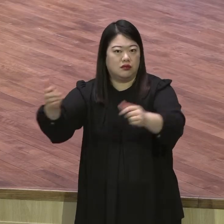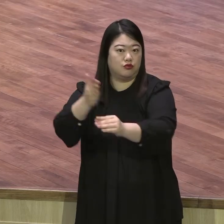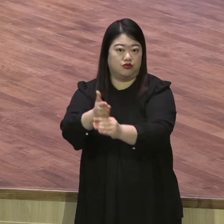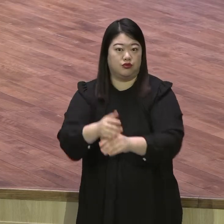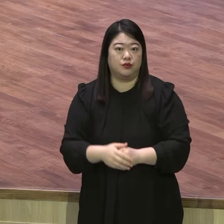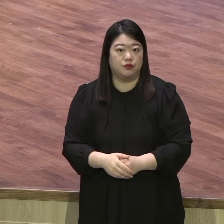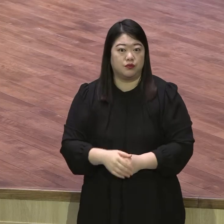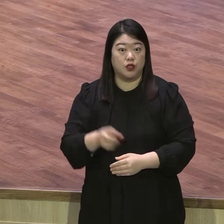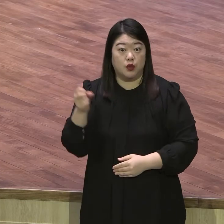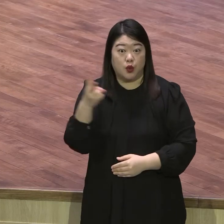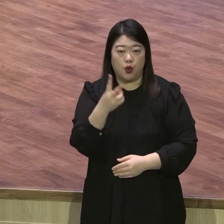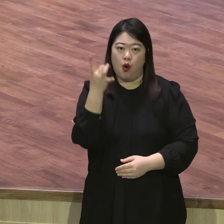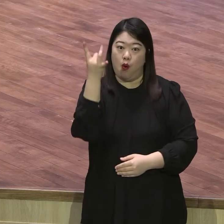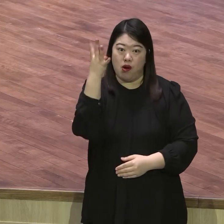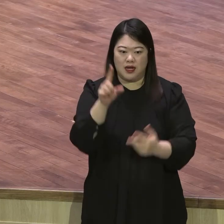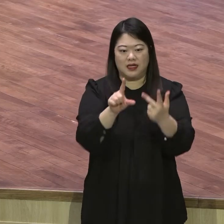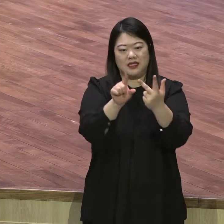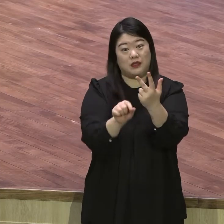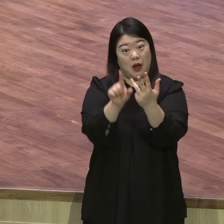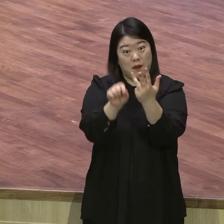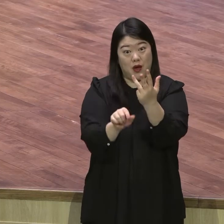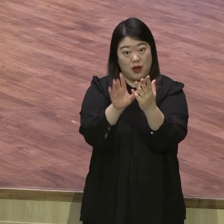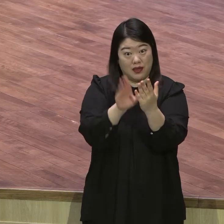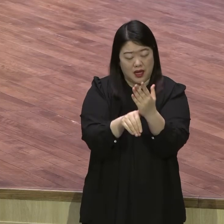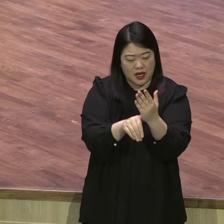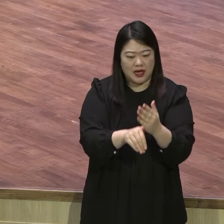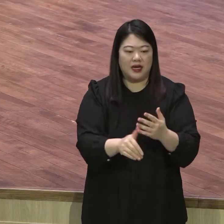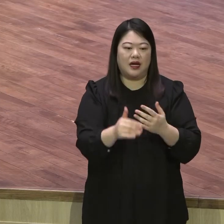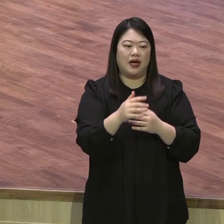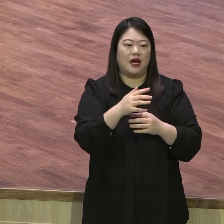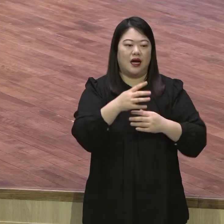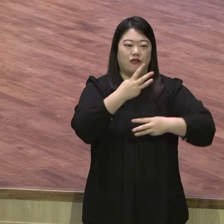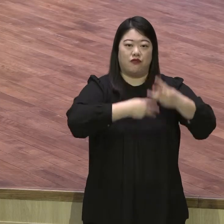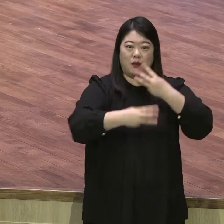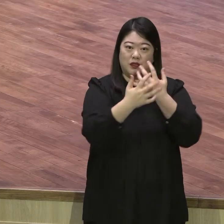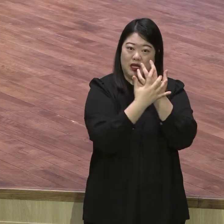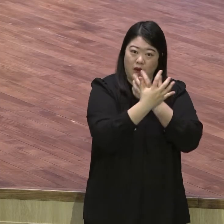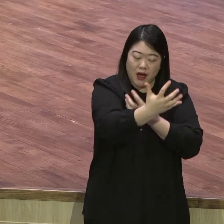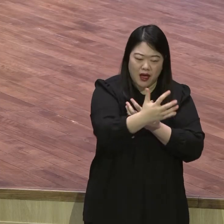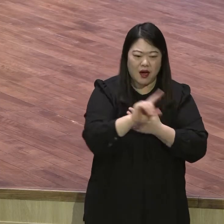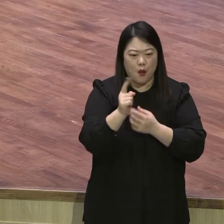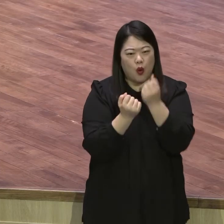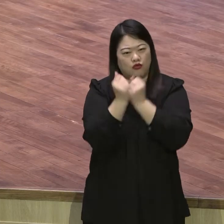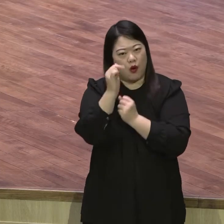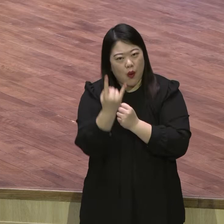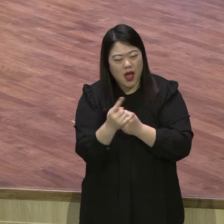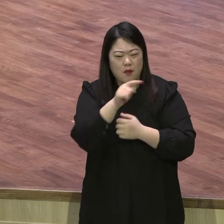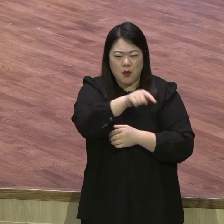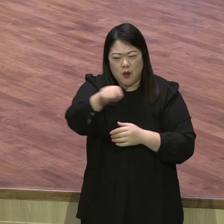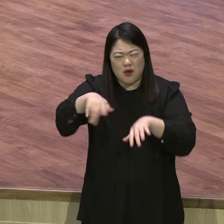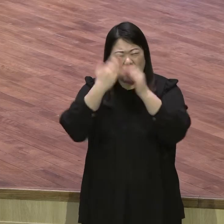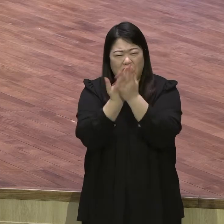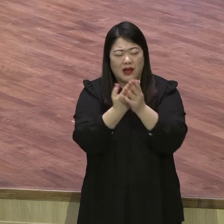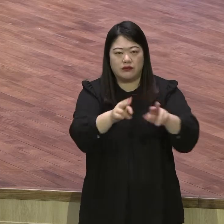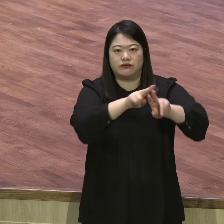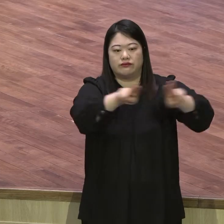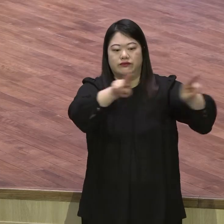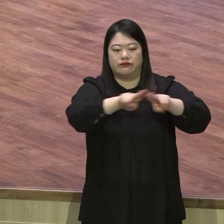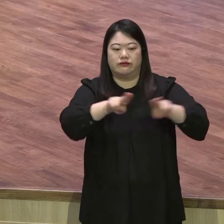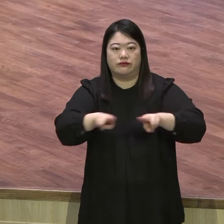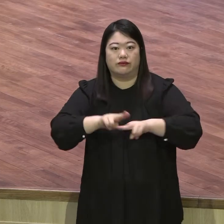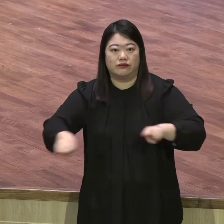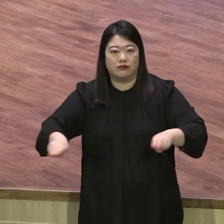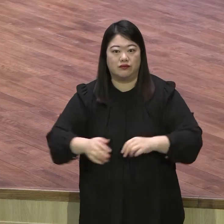해외 집회라든가 또 국내 WRC라든가 이것이 다 취소가 되고 WRC는